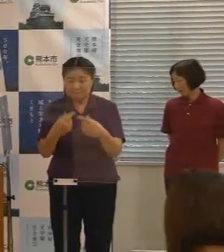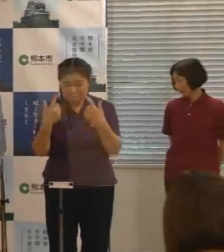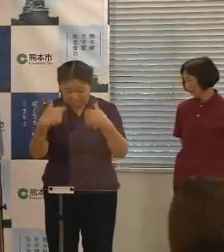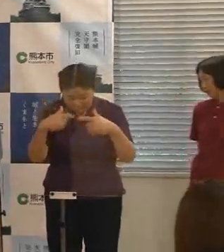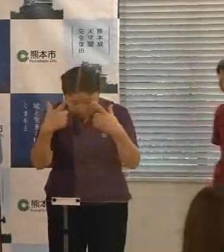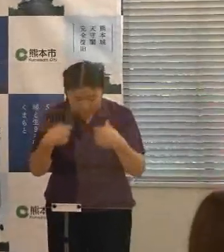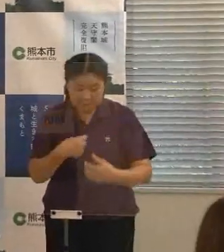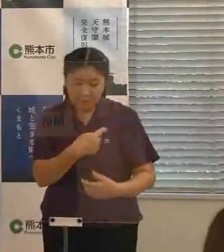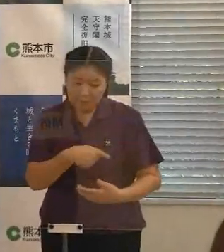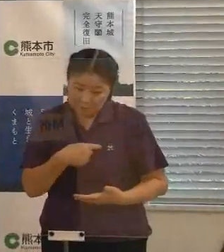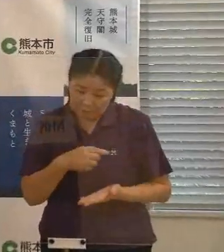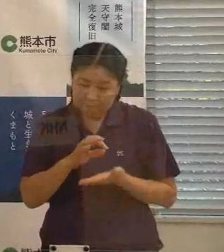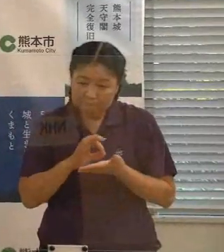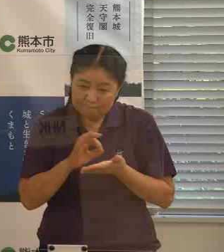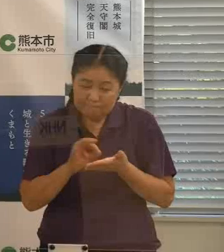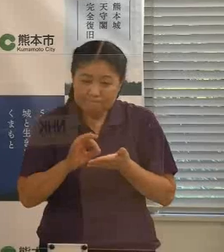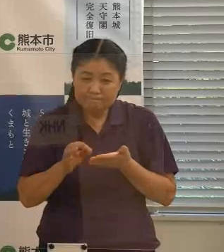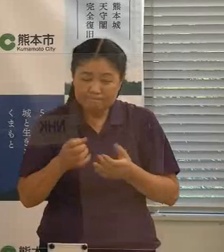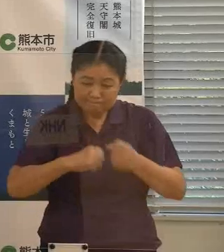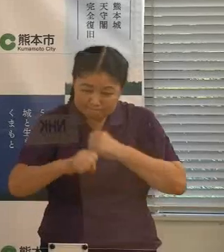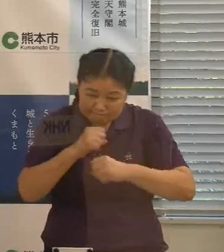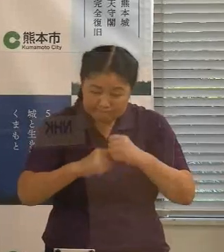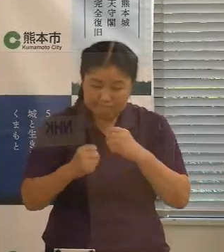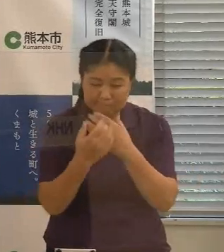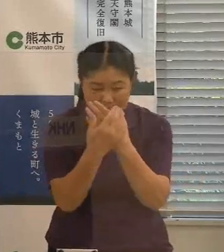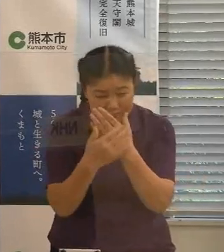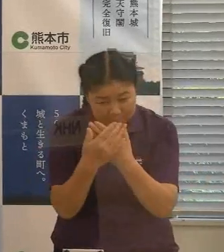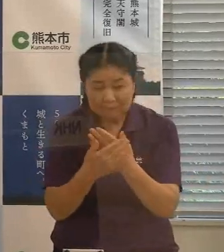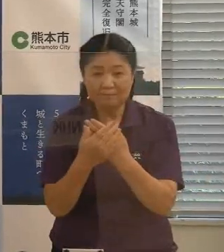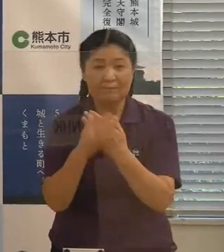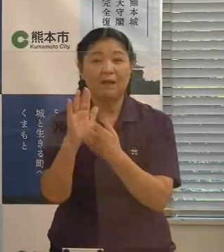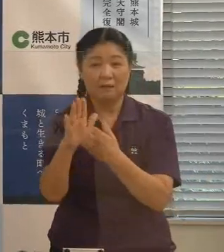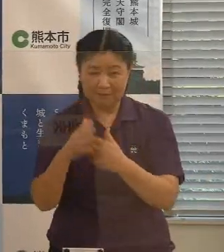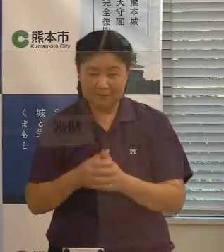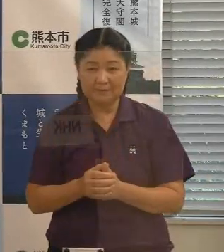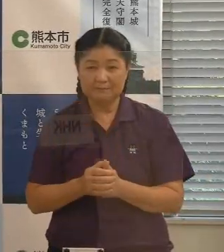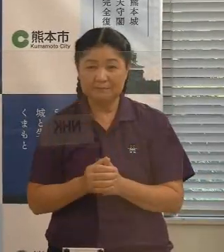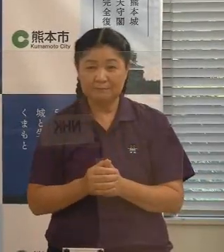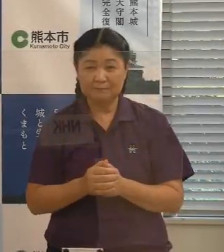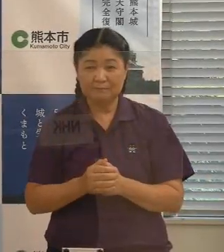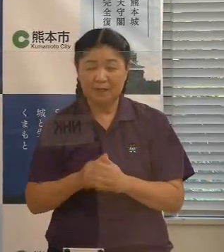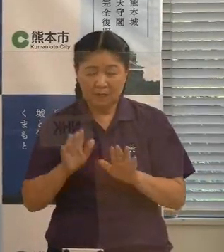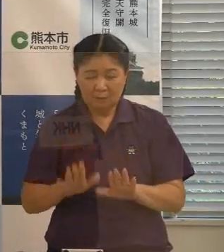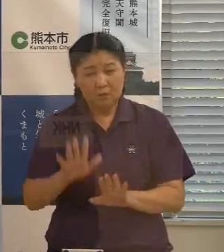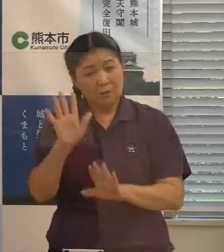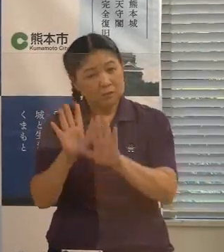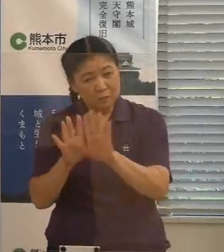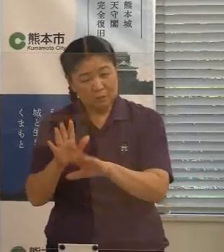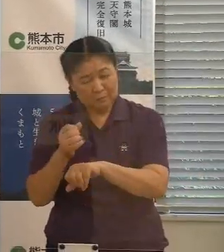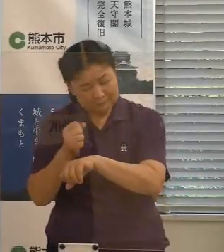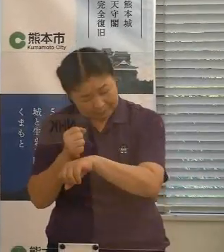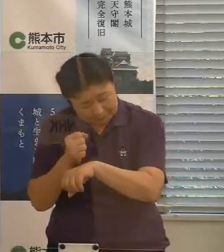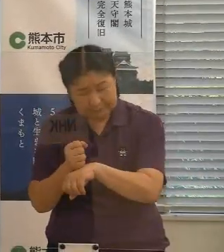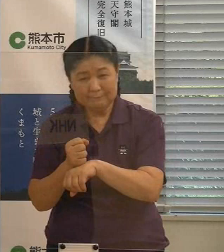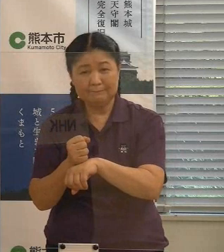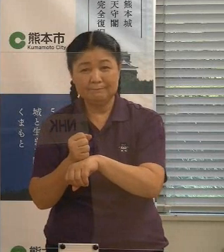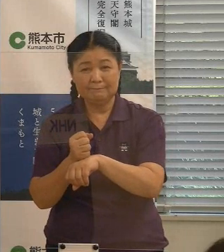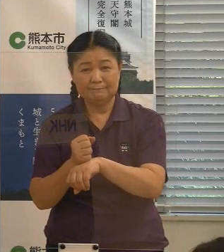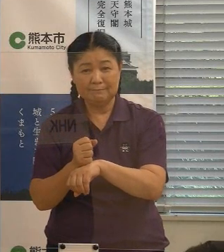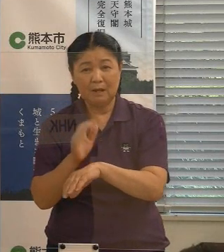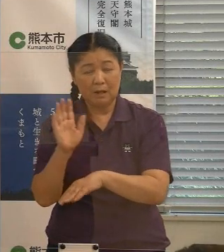々の心がけと行動が非常に重要です。厳しい状況が続いておりまして、これまで